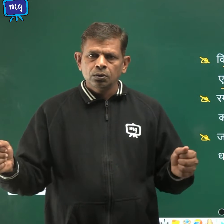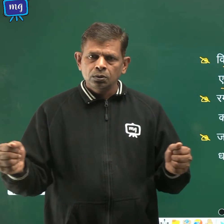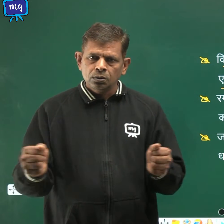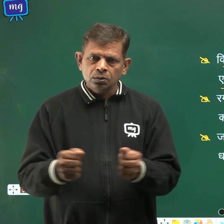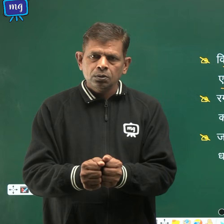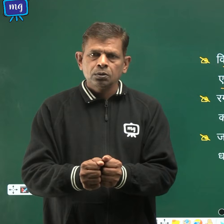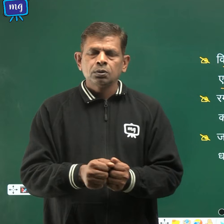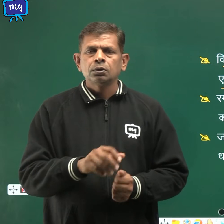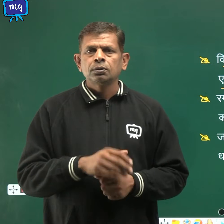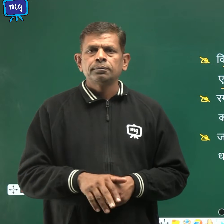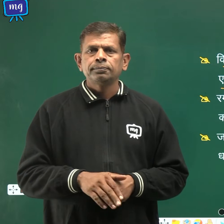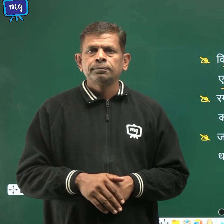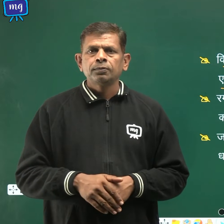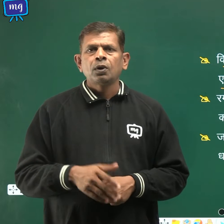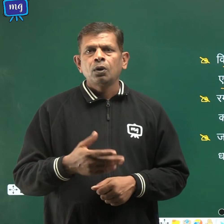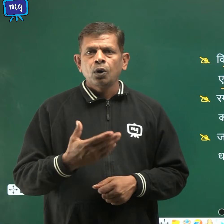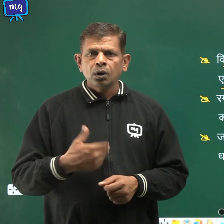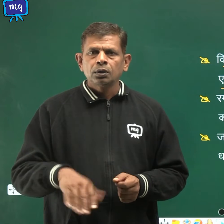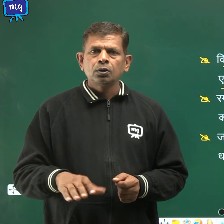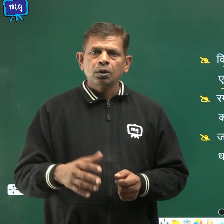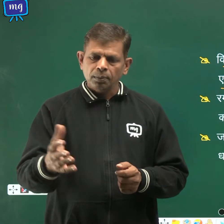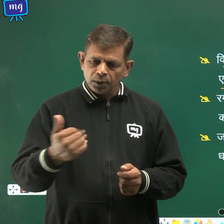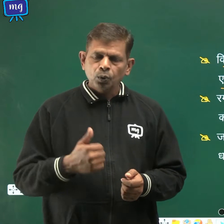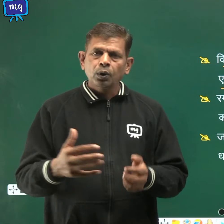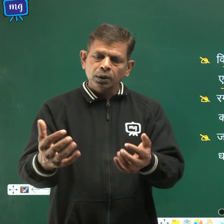आकर्षित करते हैं, अपनी ओर खींचते हैं।